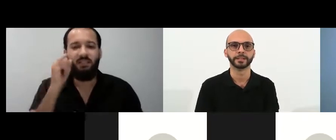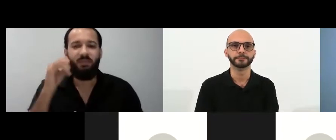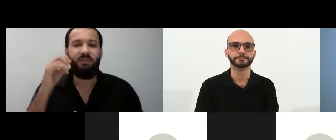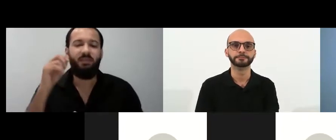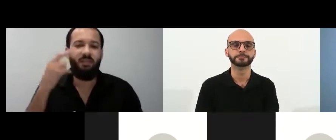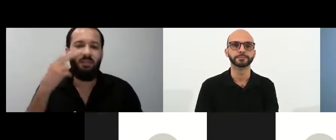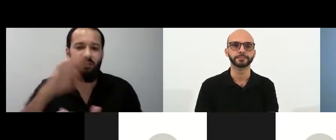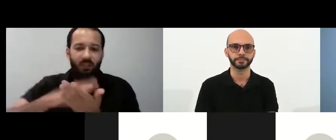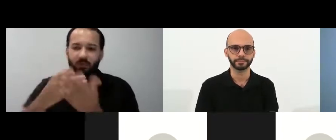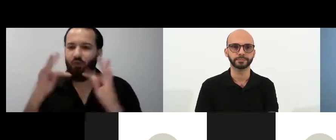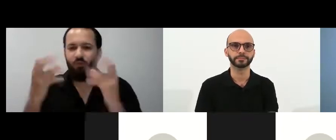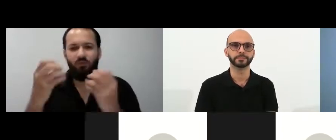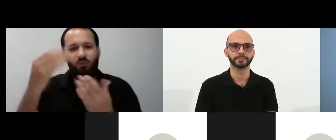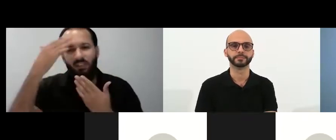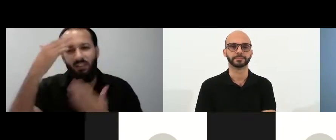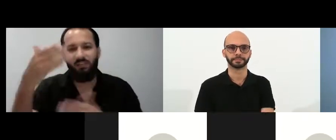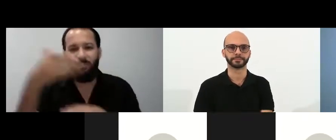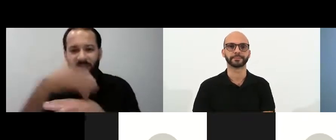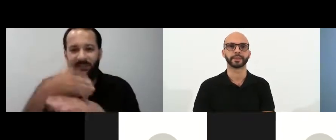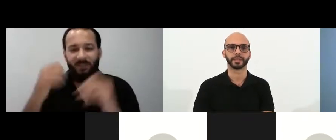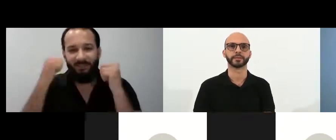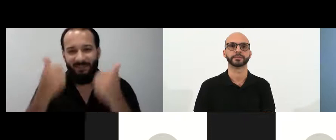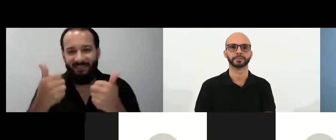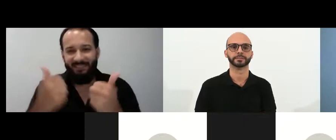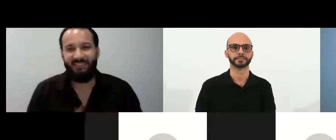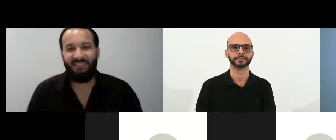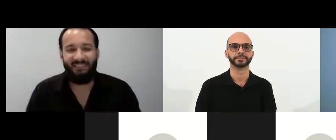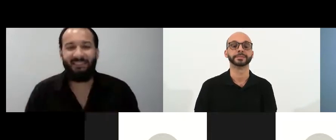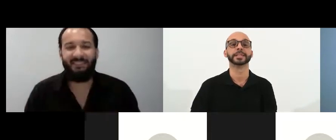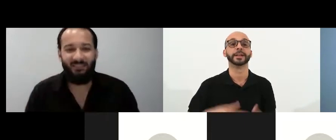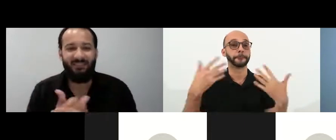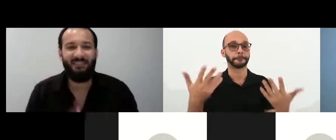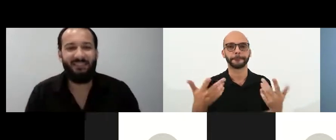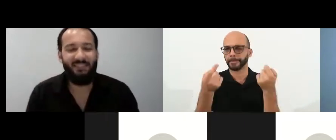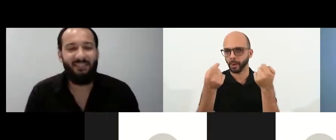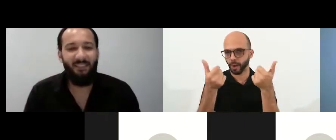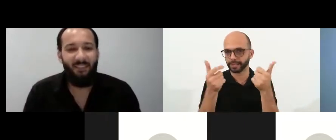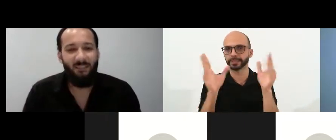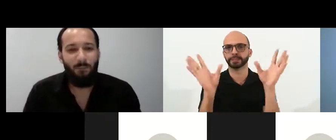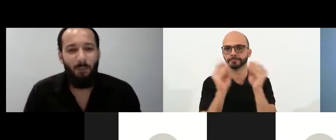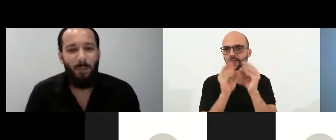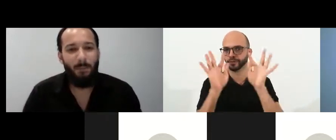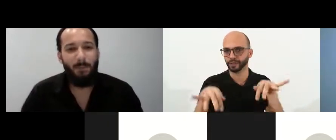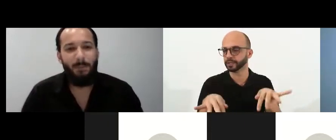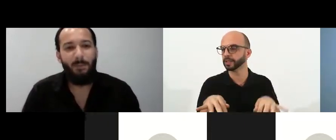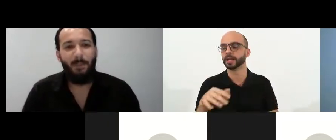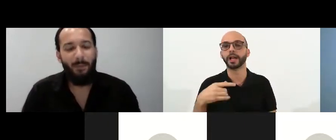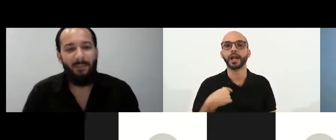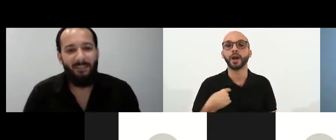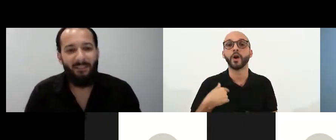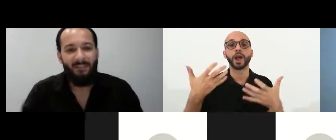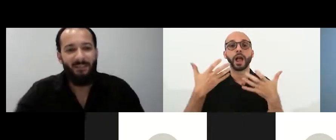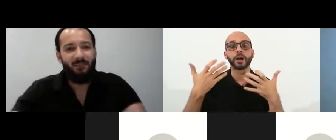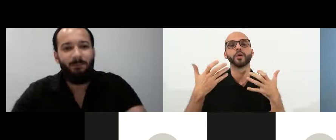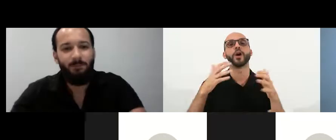agradecer a Jamile, ao Marcelo e ao Emanuel, que estávamos ali conosco, compartilhando. Bom, nós